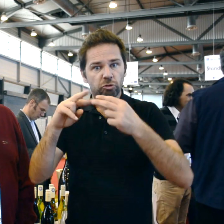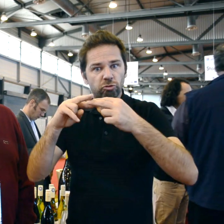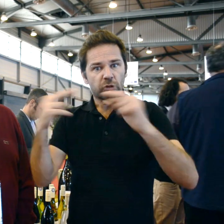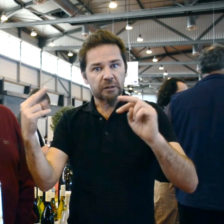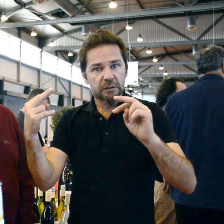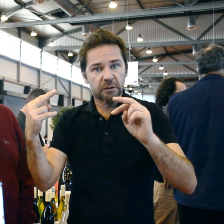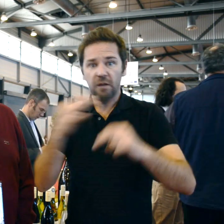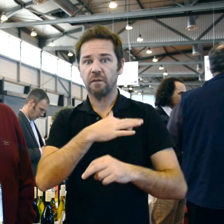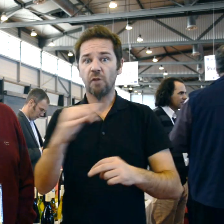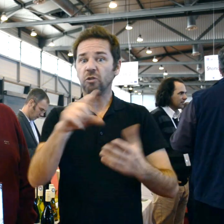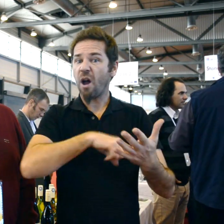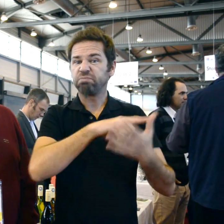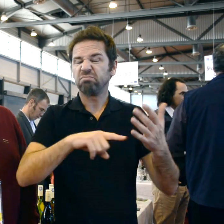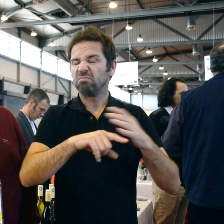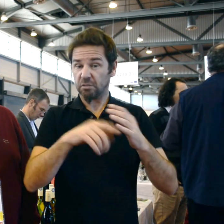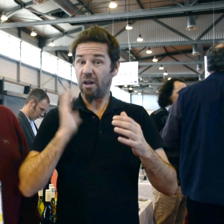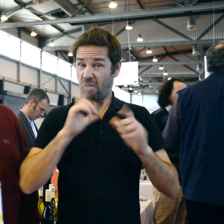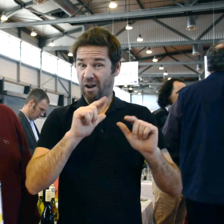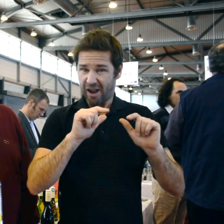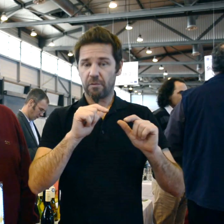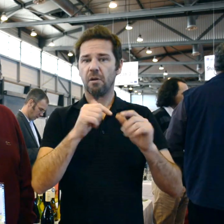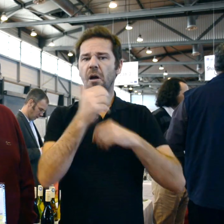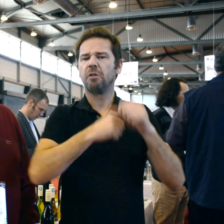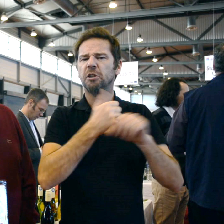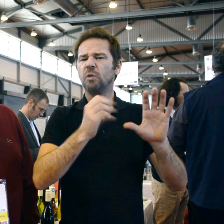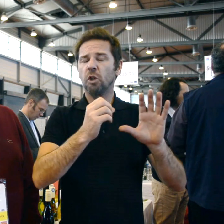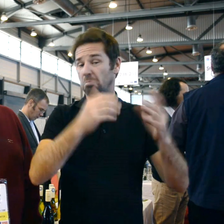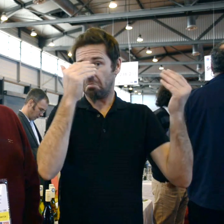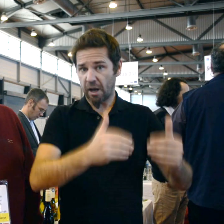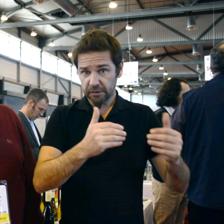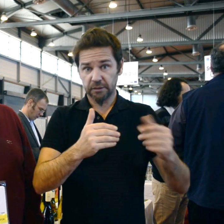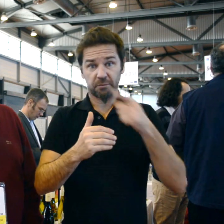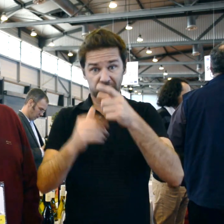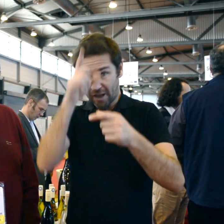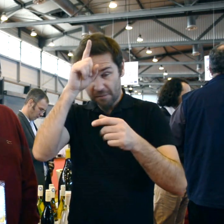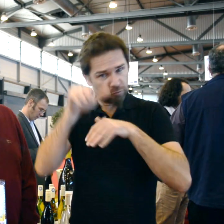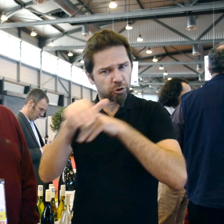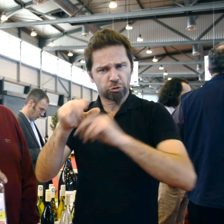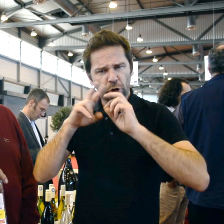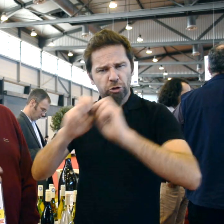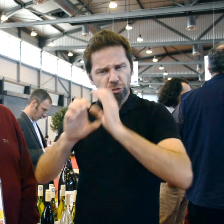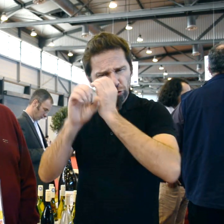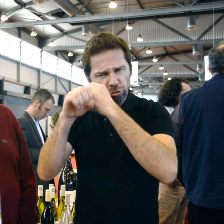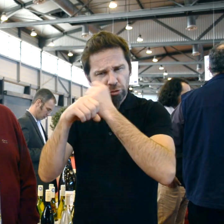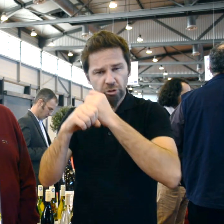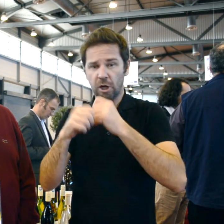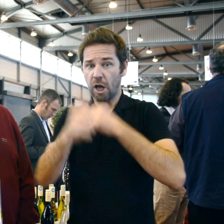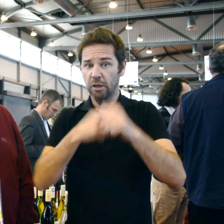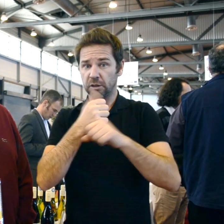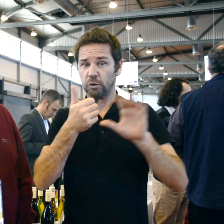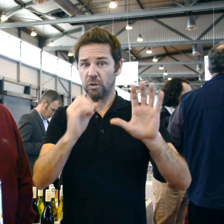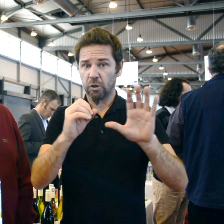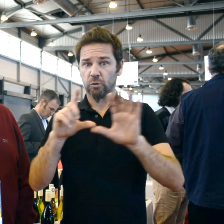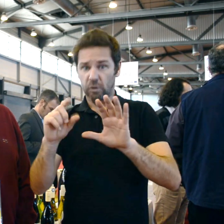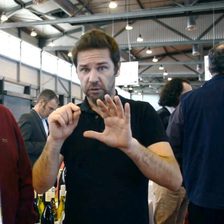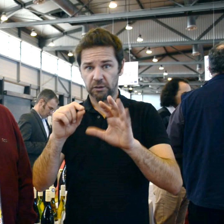continuée après les années 60, au moment où sont apparues toutes les molécules de synthèse dans les années 60-70